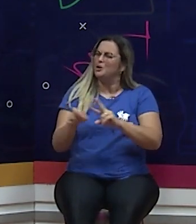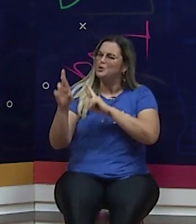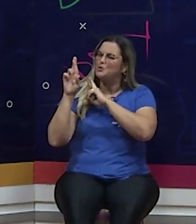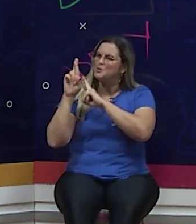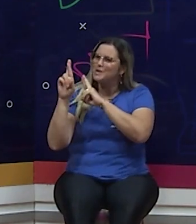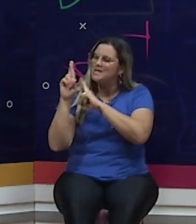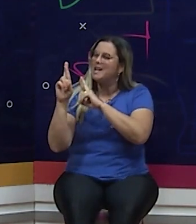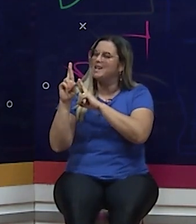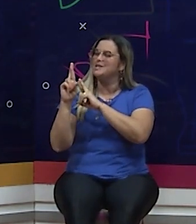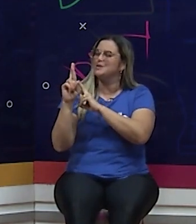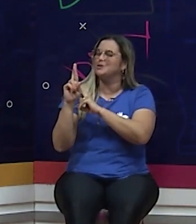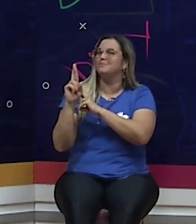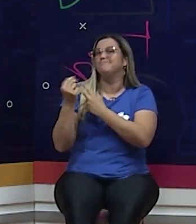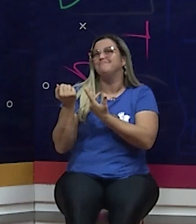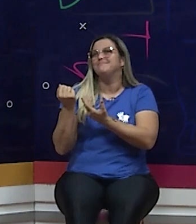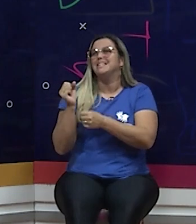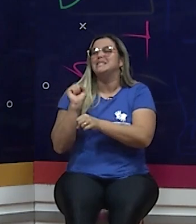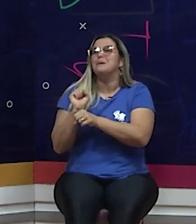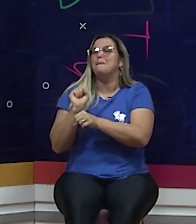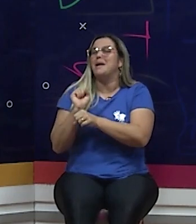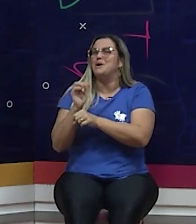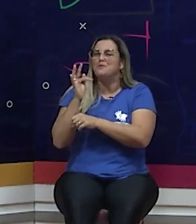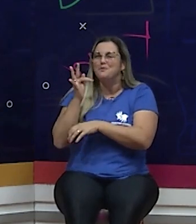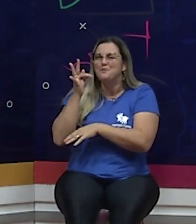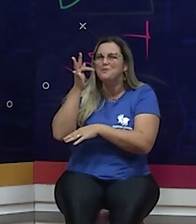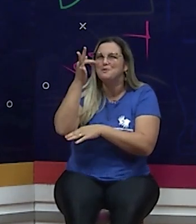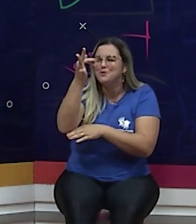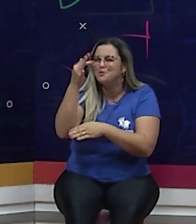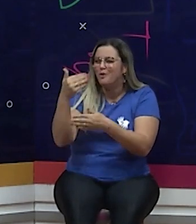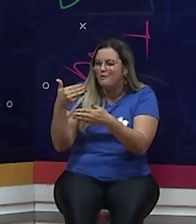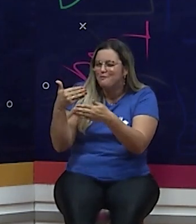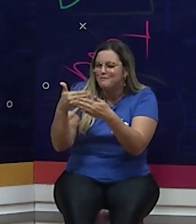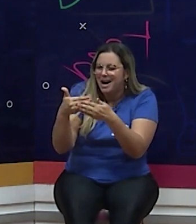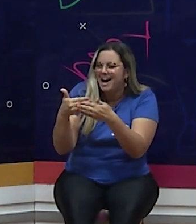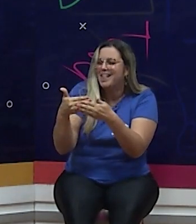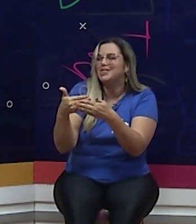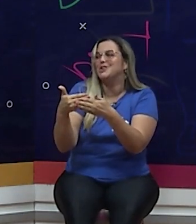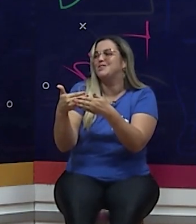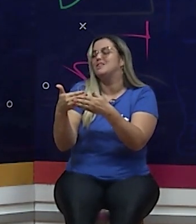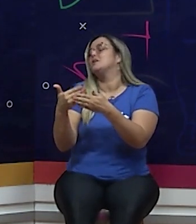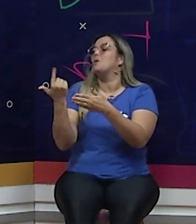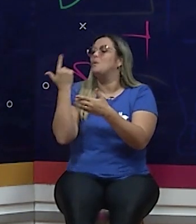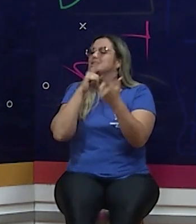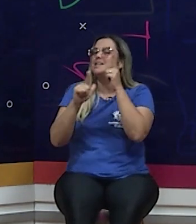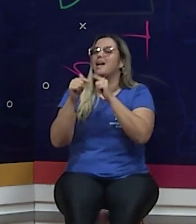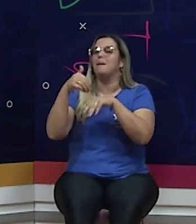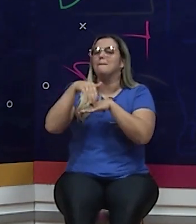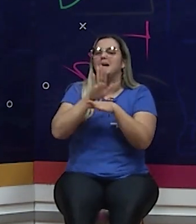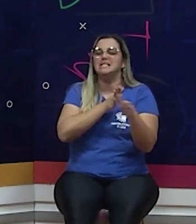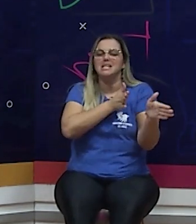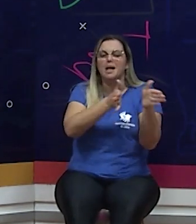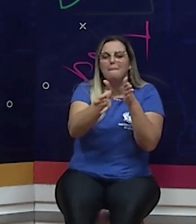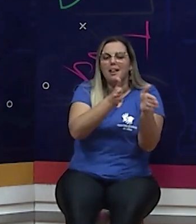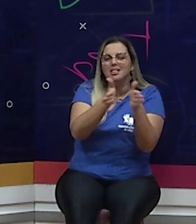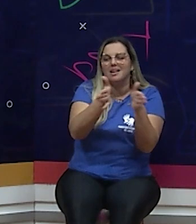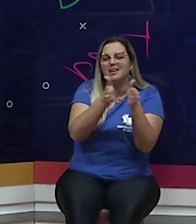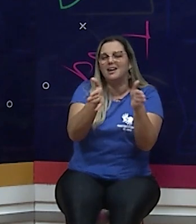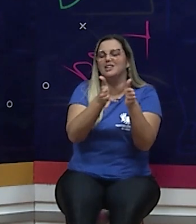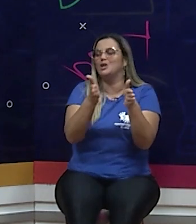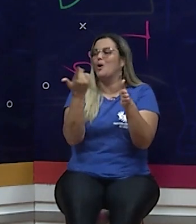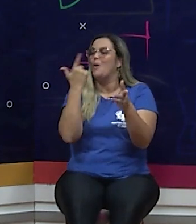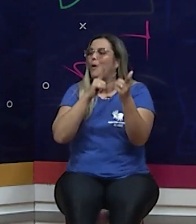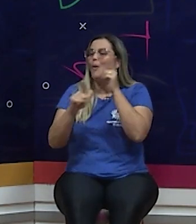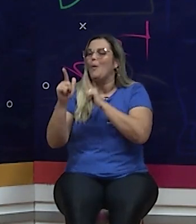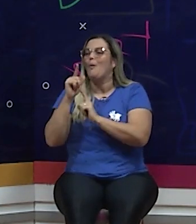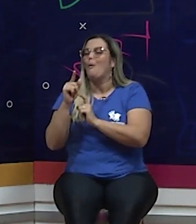sucesso. Espero que a gente consiga, assim, futuramente, no futuro próximo, inclusive, ter mais acessibilidade, poder conhecer